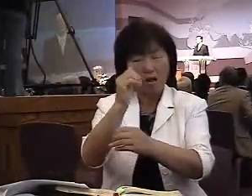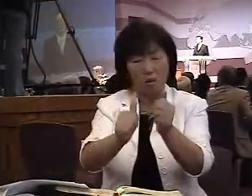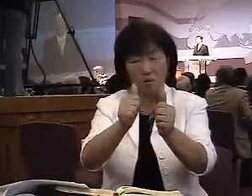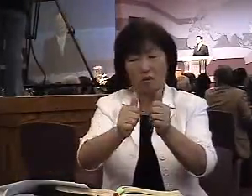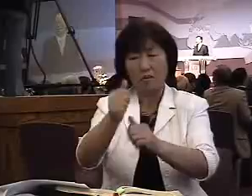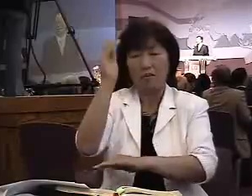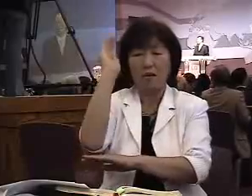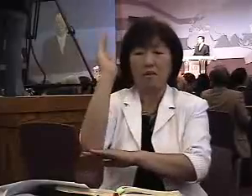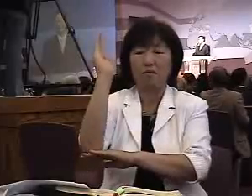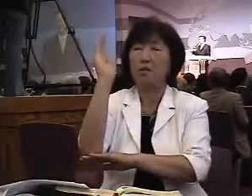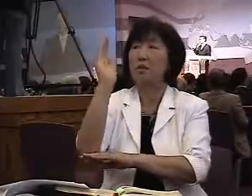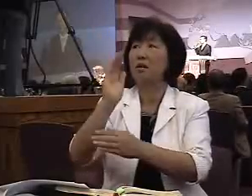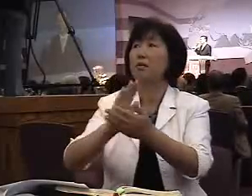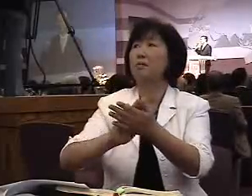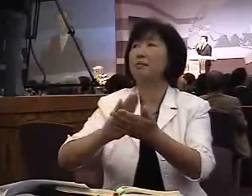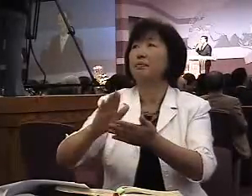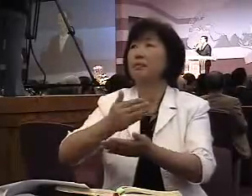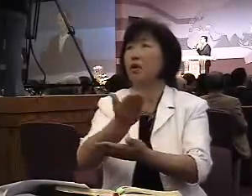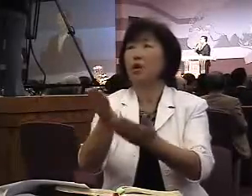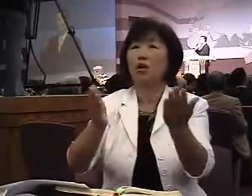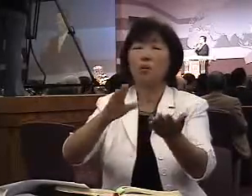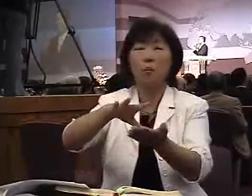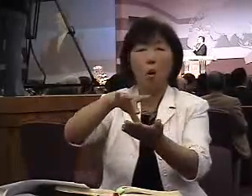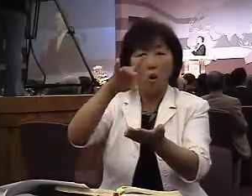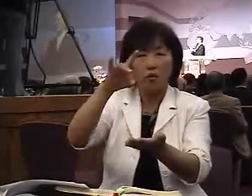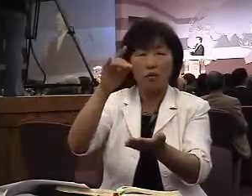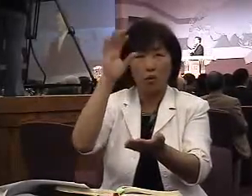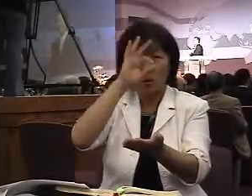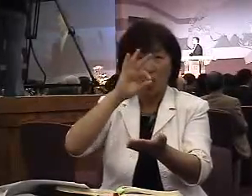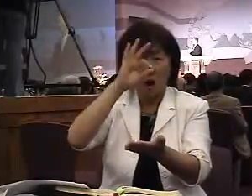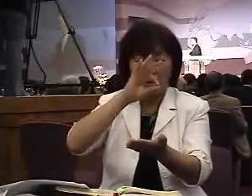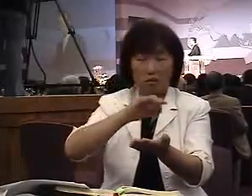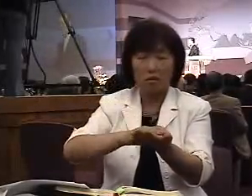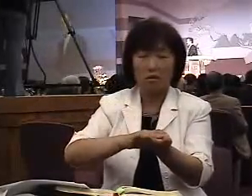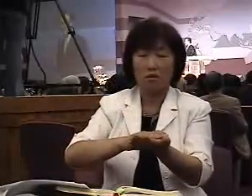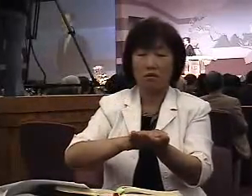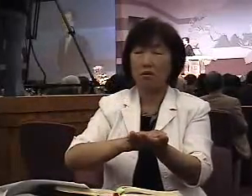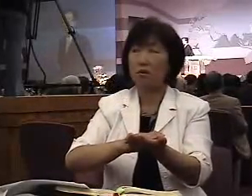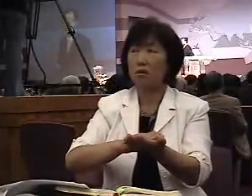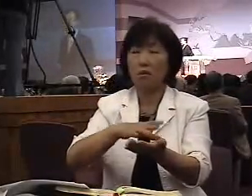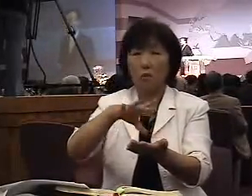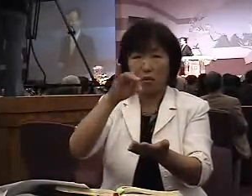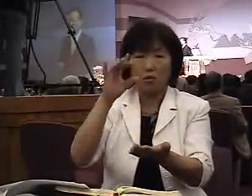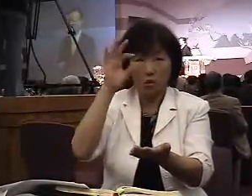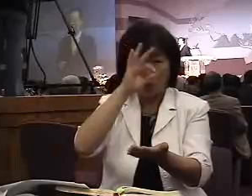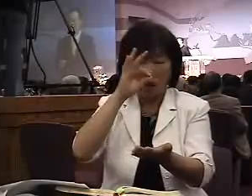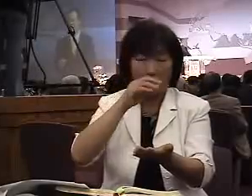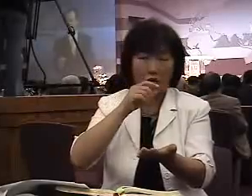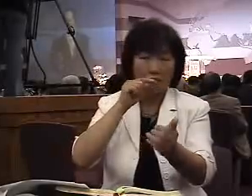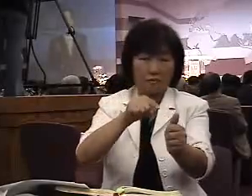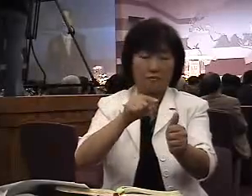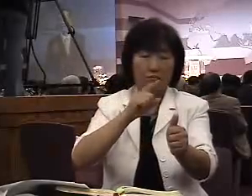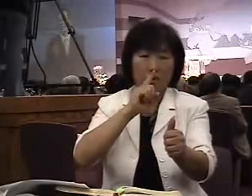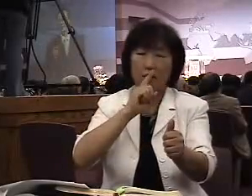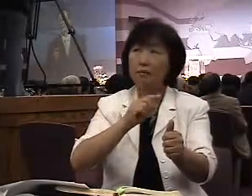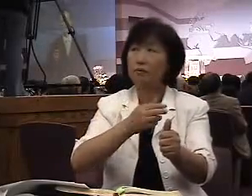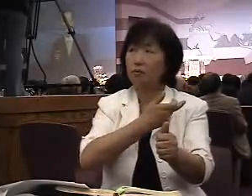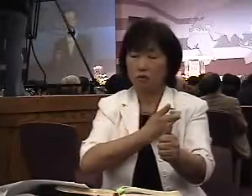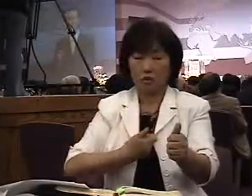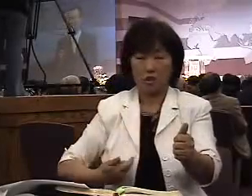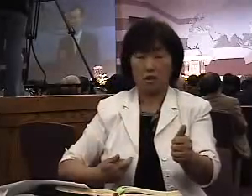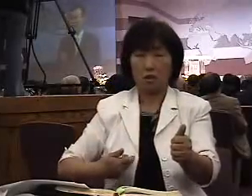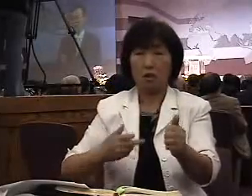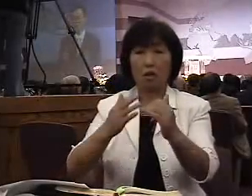도전적인 메시지입니다. 너희는 먼저 구할 것을 먼저 구하라고 말씀을 하십니다. 제자들에게